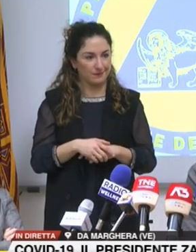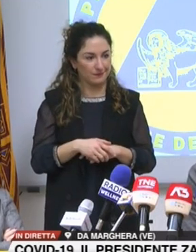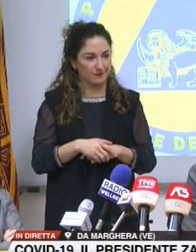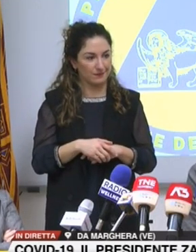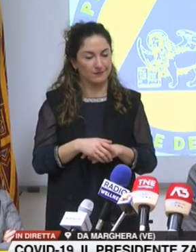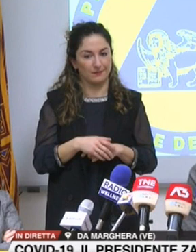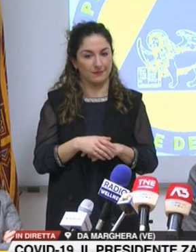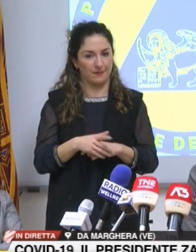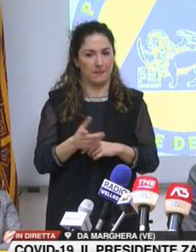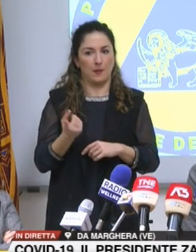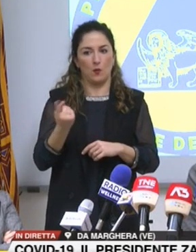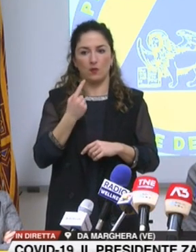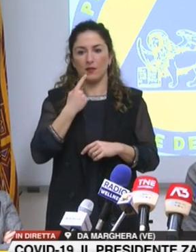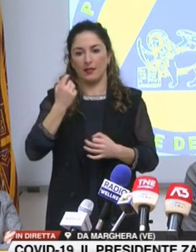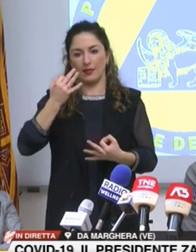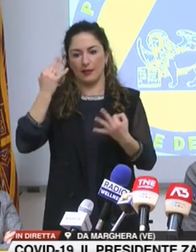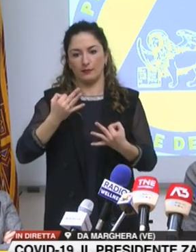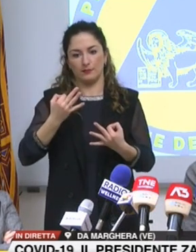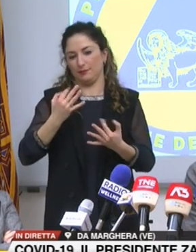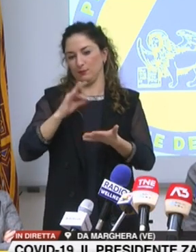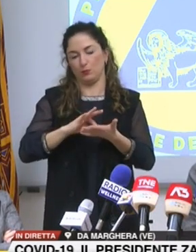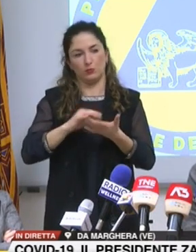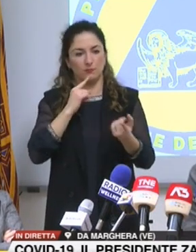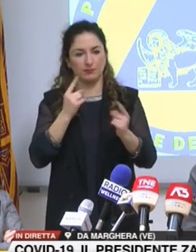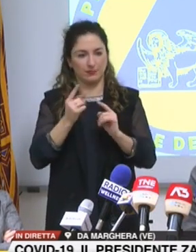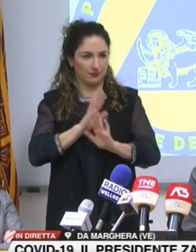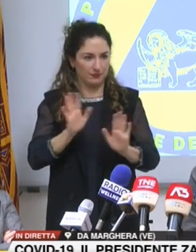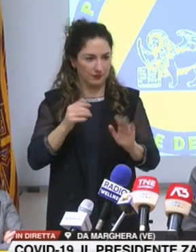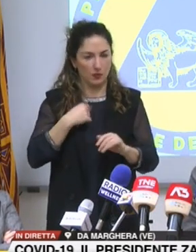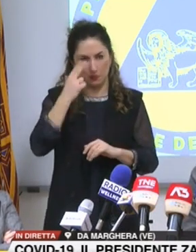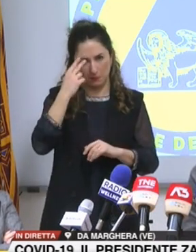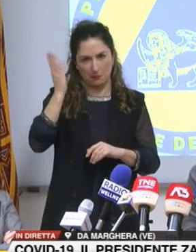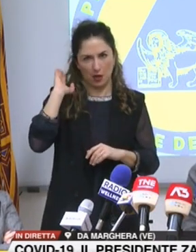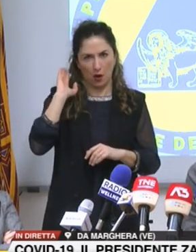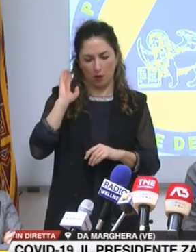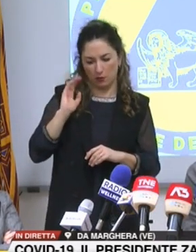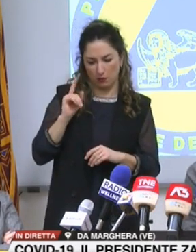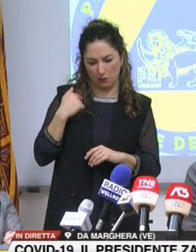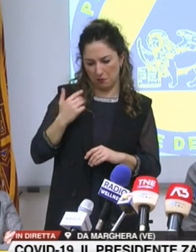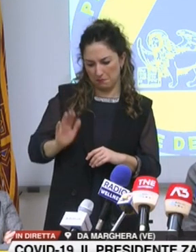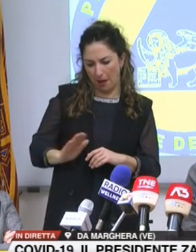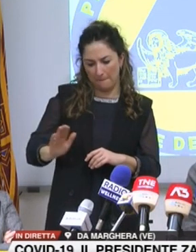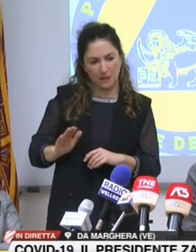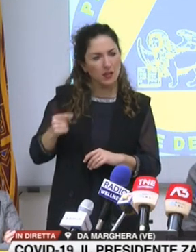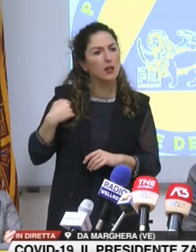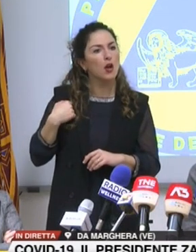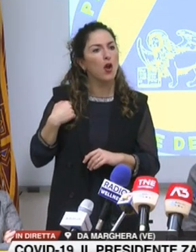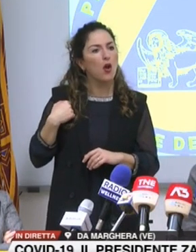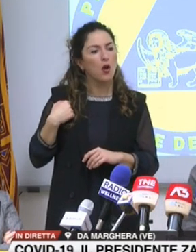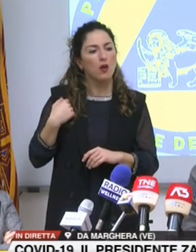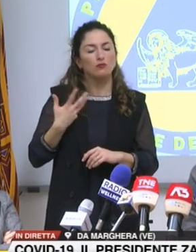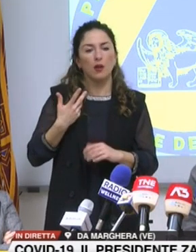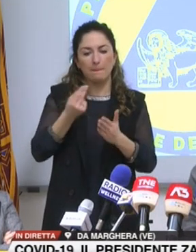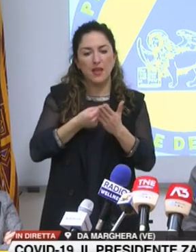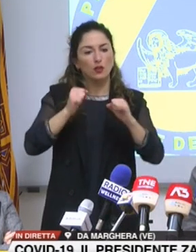chi decideva, appunto. Cioè, io ricordo che da bimbo, non sono di quegli anni, ma ricordo, e molti di voi lo ricorderanno, i piani di sanità